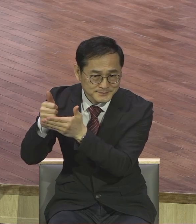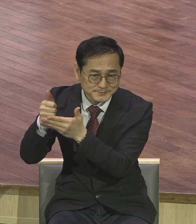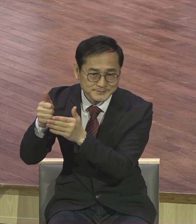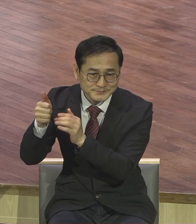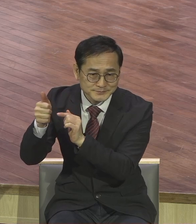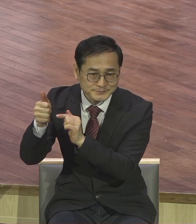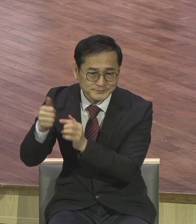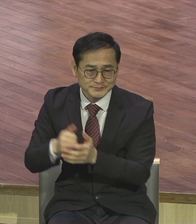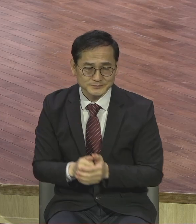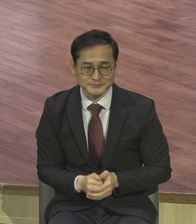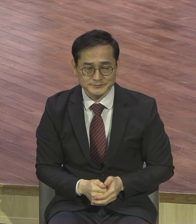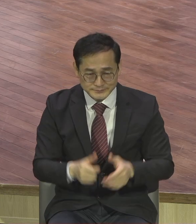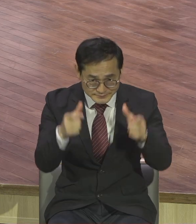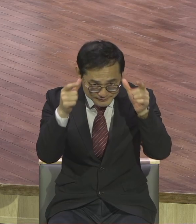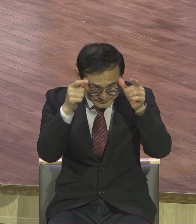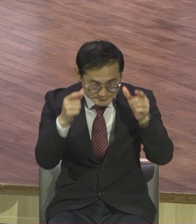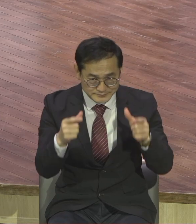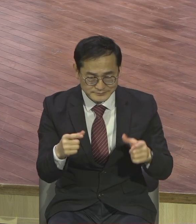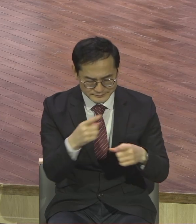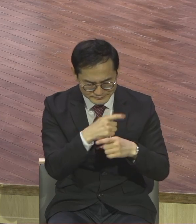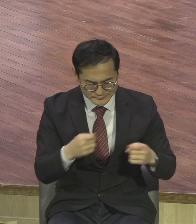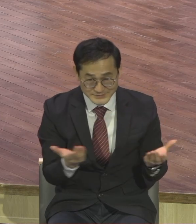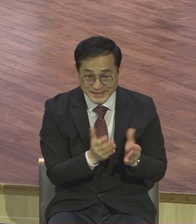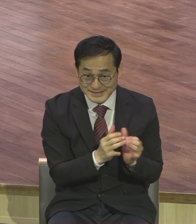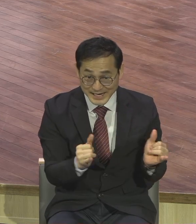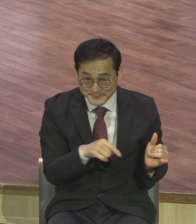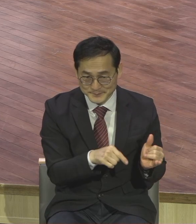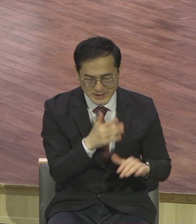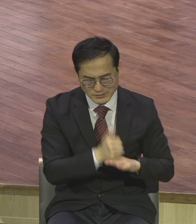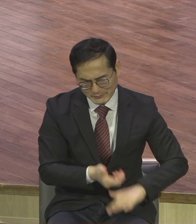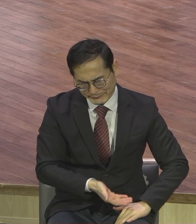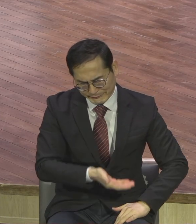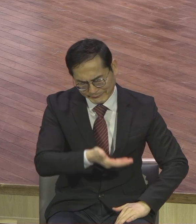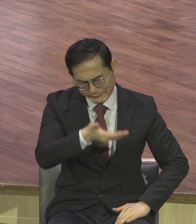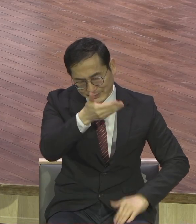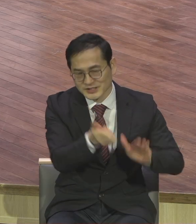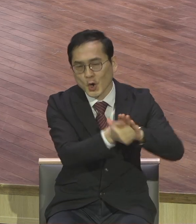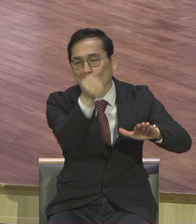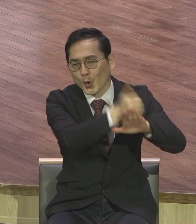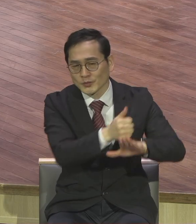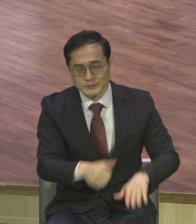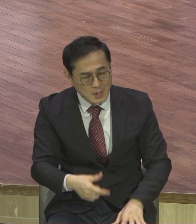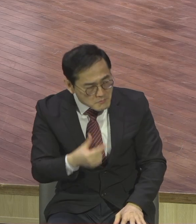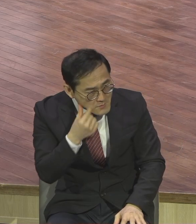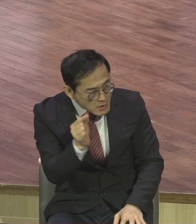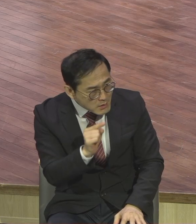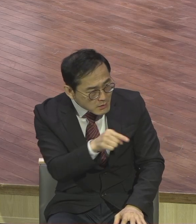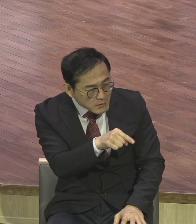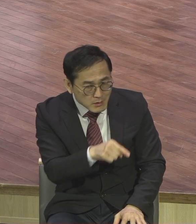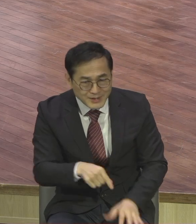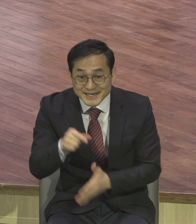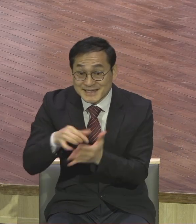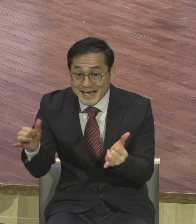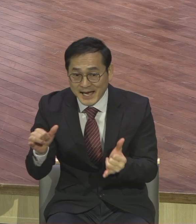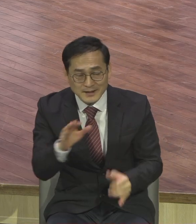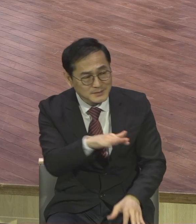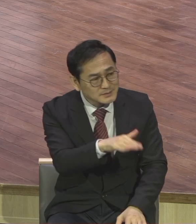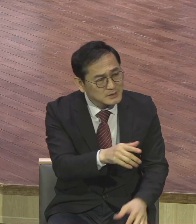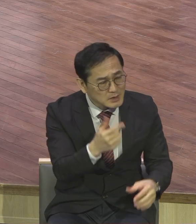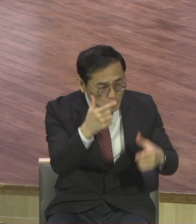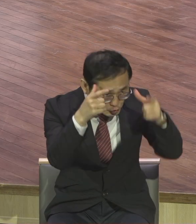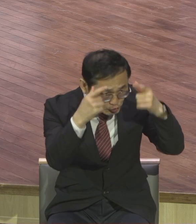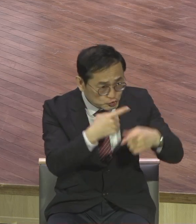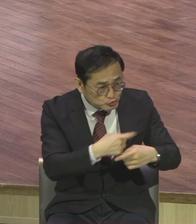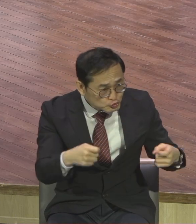미국의 어느 구두수송공이 대성공을 했습니다. 기자가 물었습니다. 어떻게 그렇게 구두를 통해서